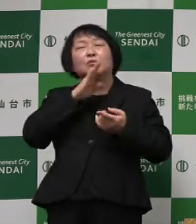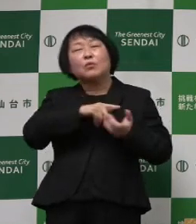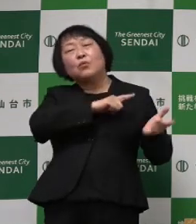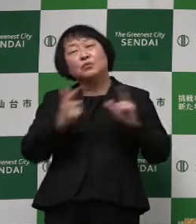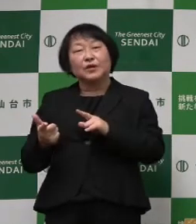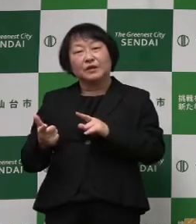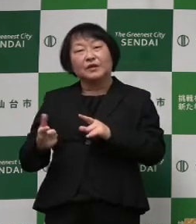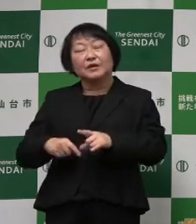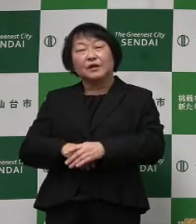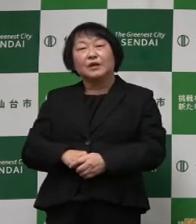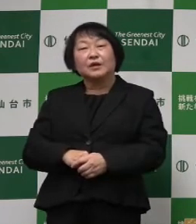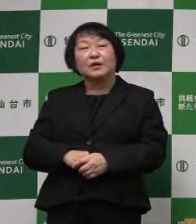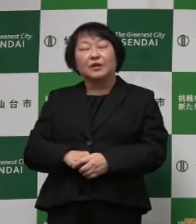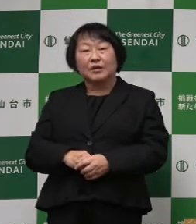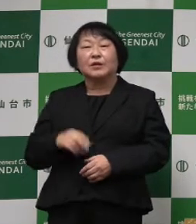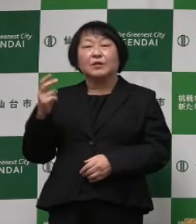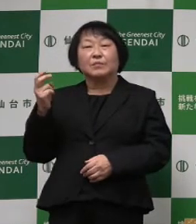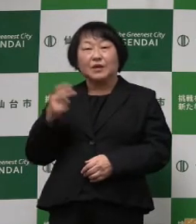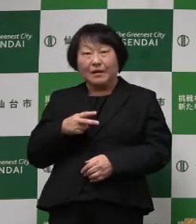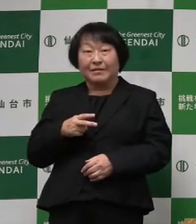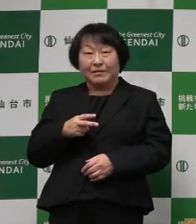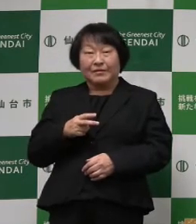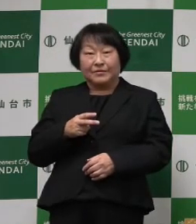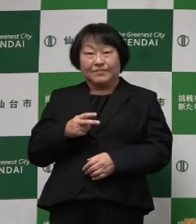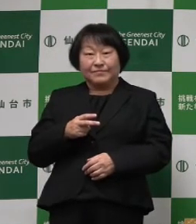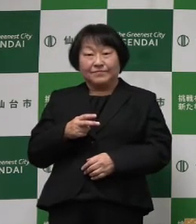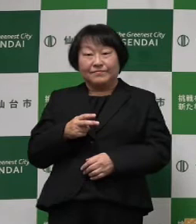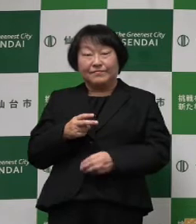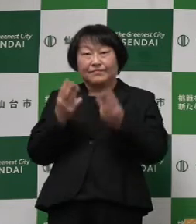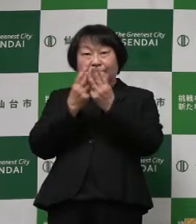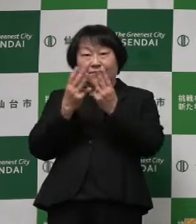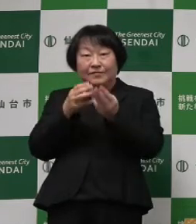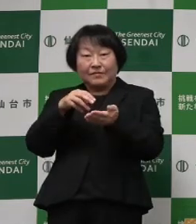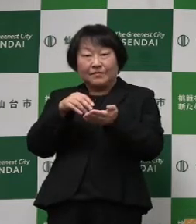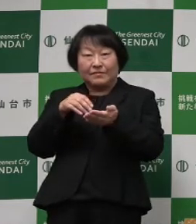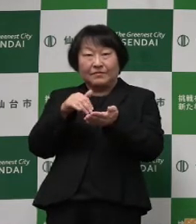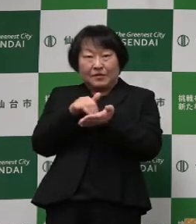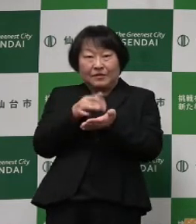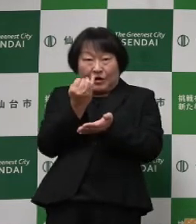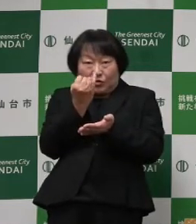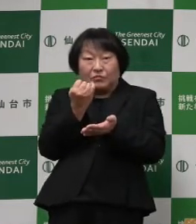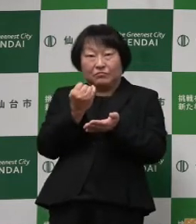です。また開票作業においてもですね、なかなか